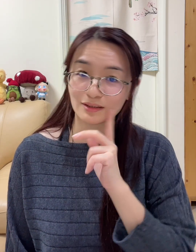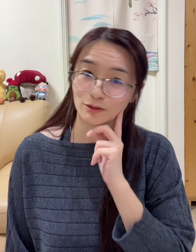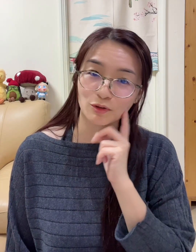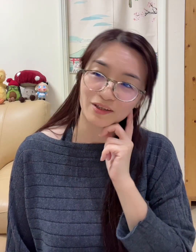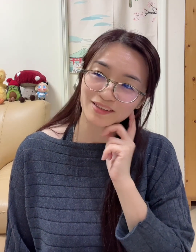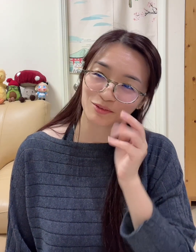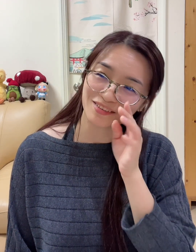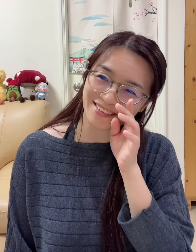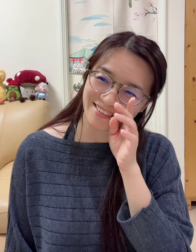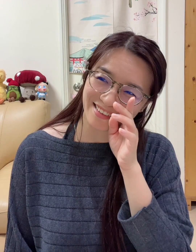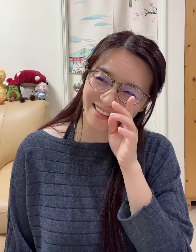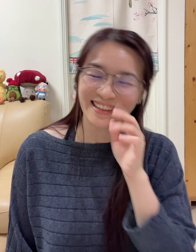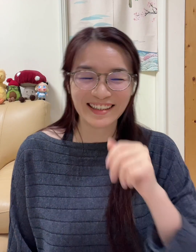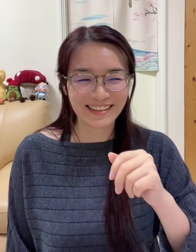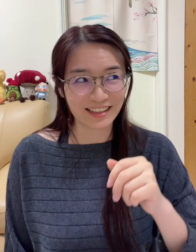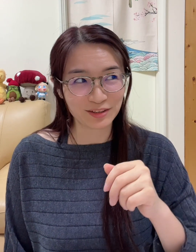Q 我唔記得喎，Q